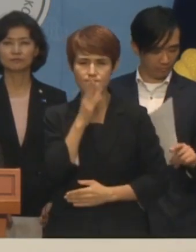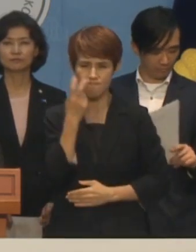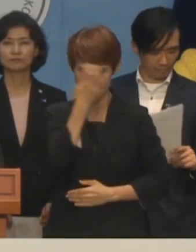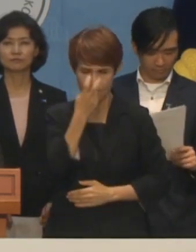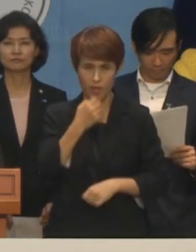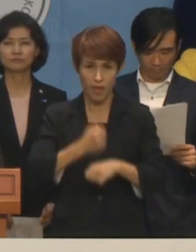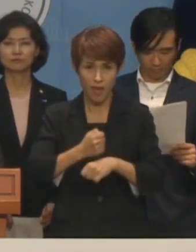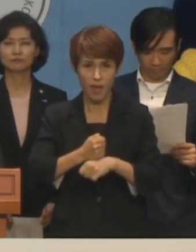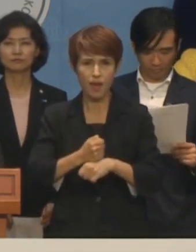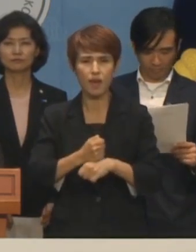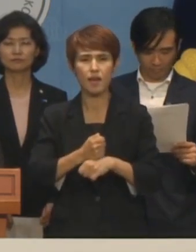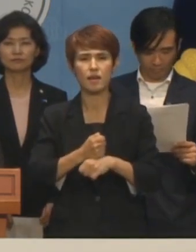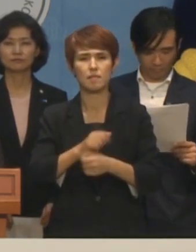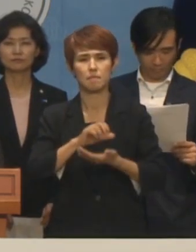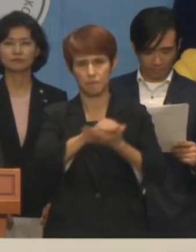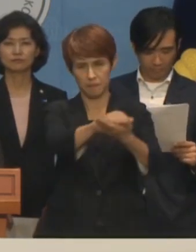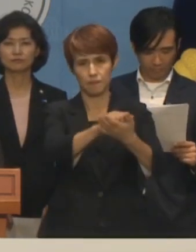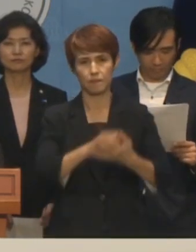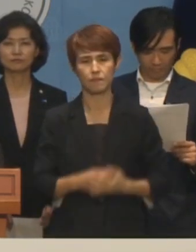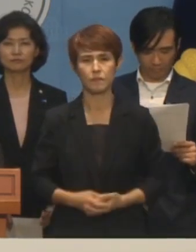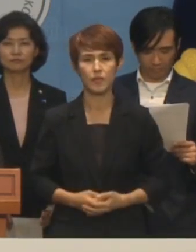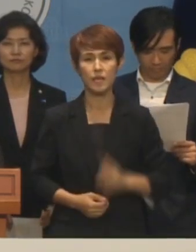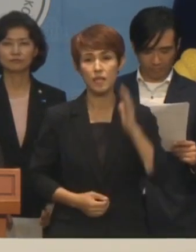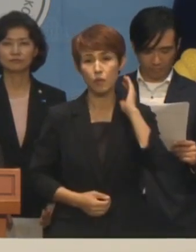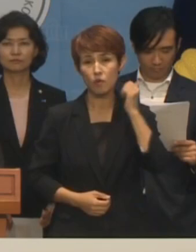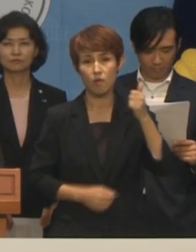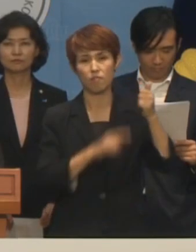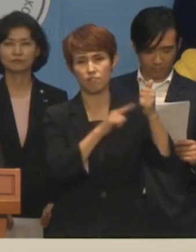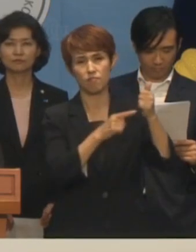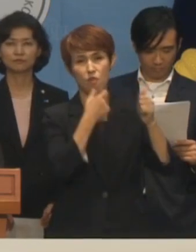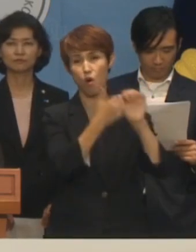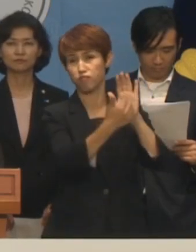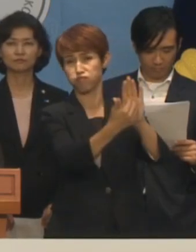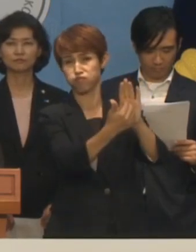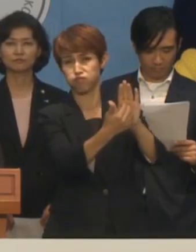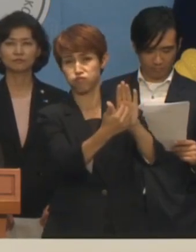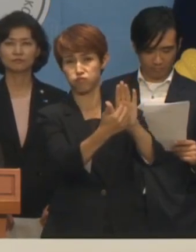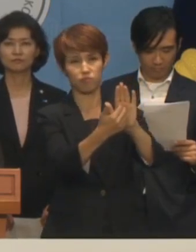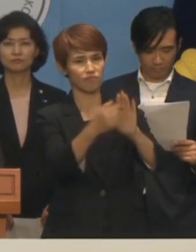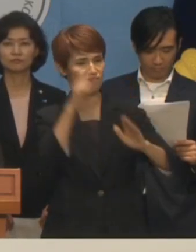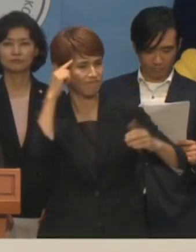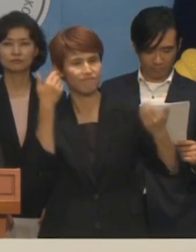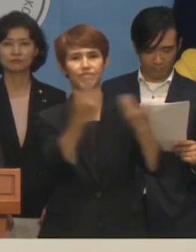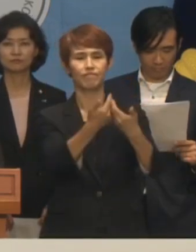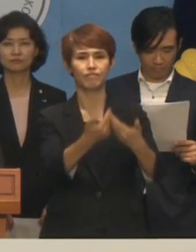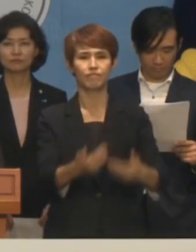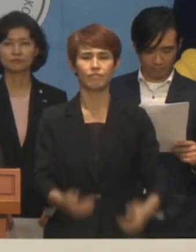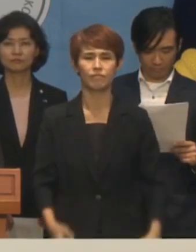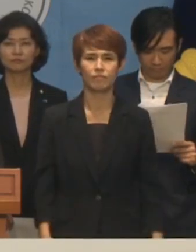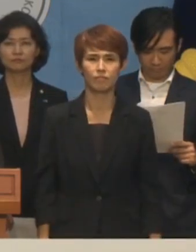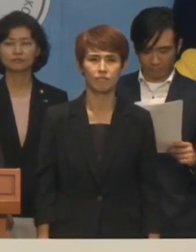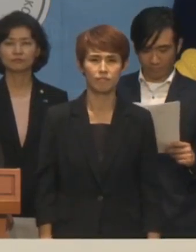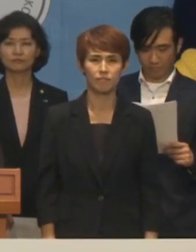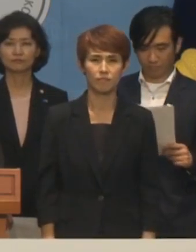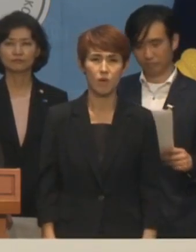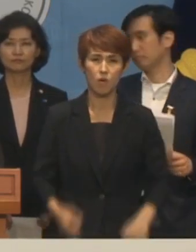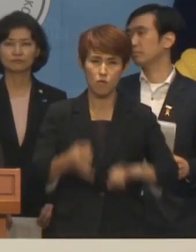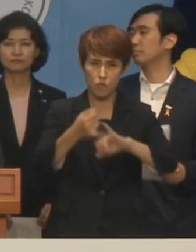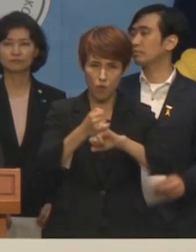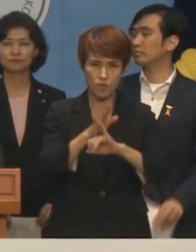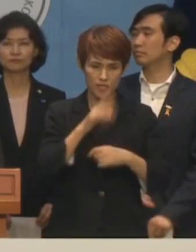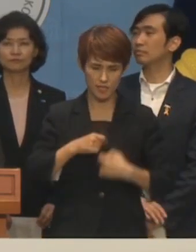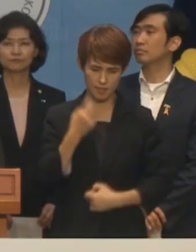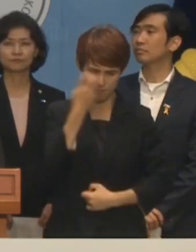응하라. 우리는 대통령 윤석열의 거부권 행사를 거부한다. 늦더라도 꼭